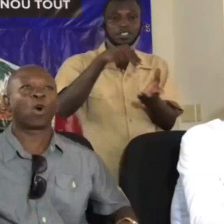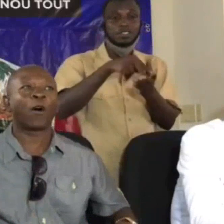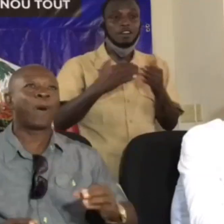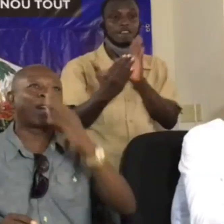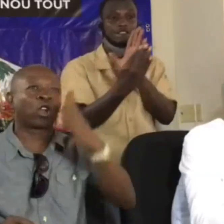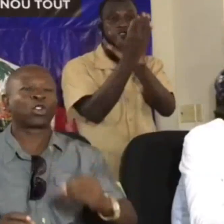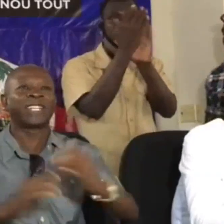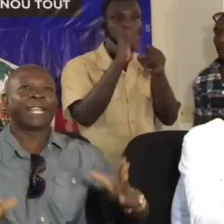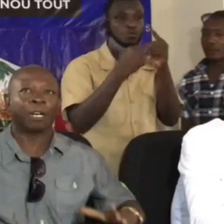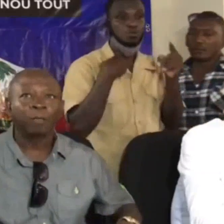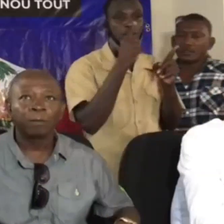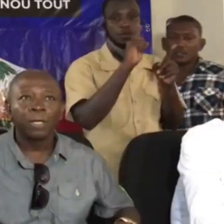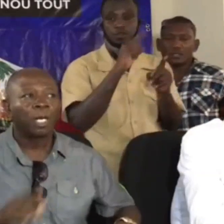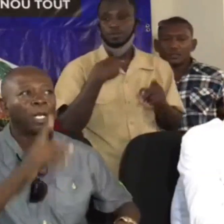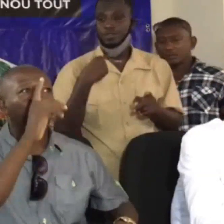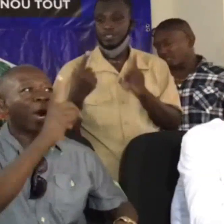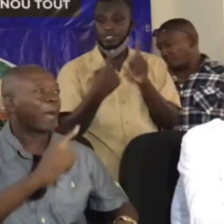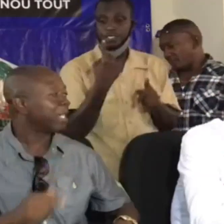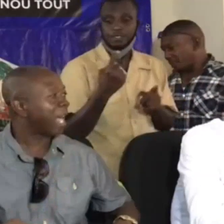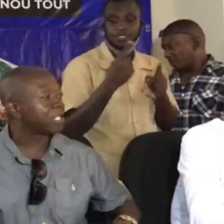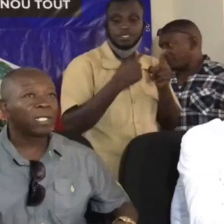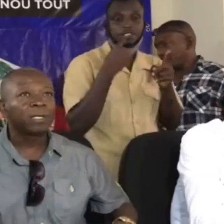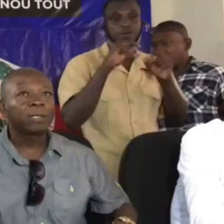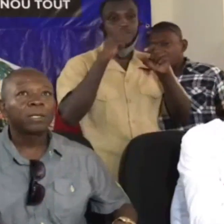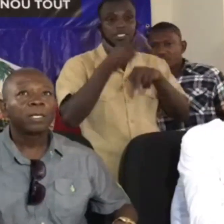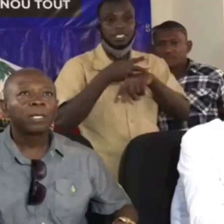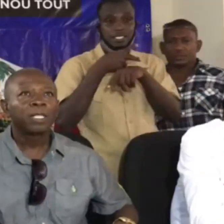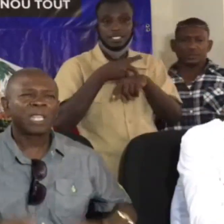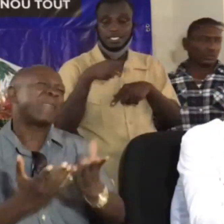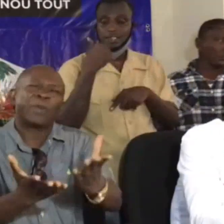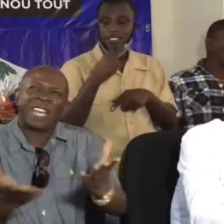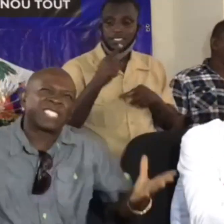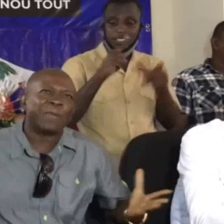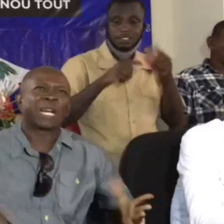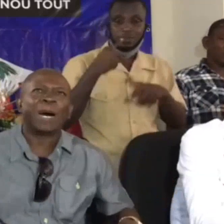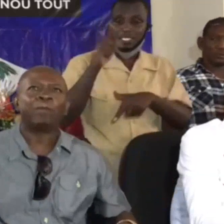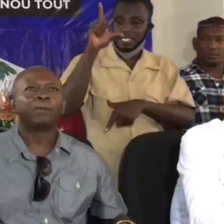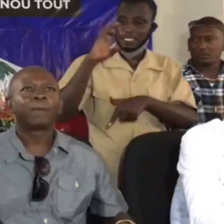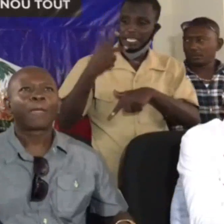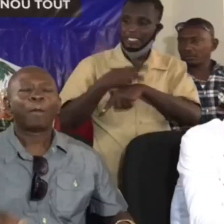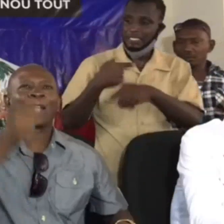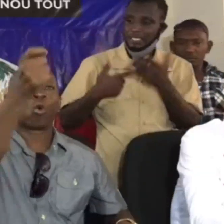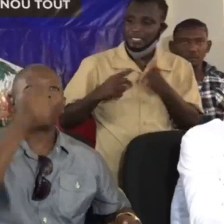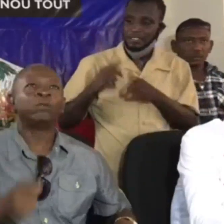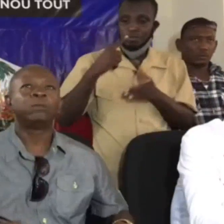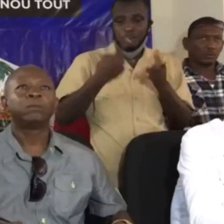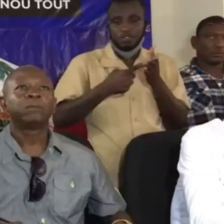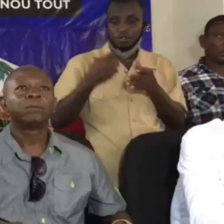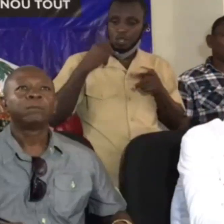face de la loi, ou par exemple, dans ce délinquant, le grand pays d'Haïti, c'est pas le grand pays d'Haïti, il est capable.